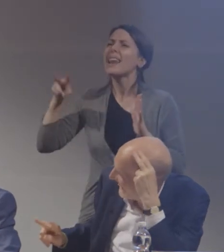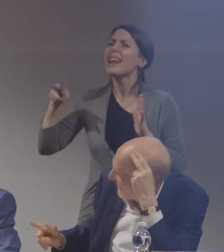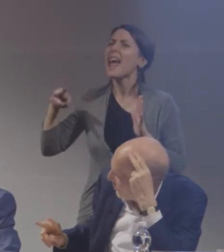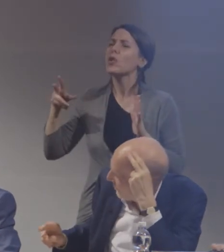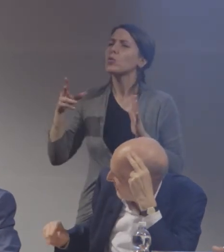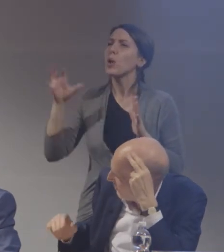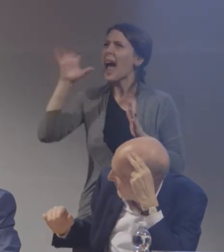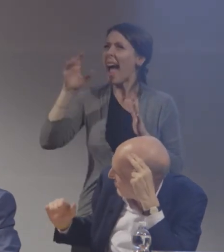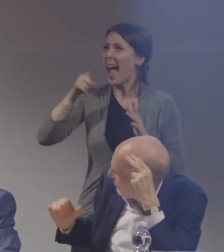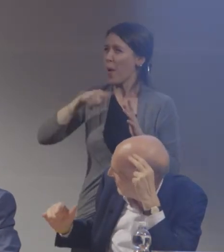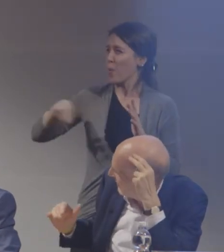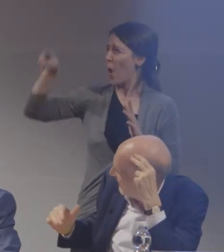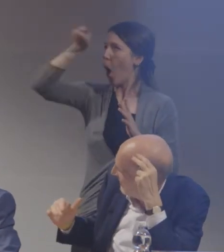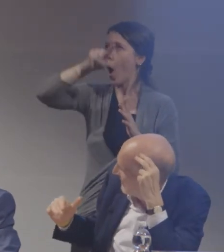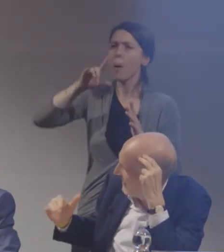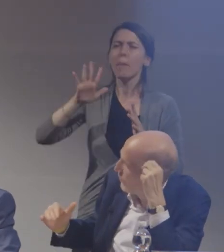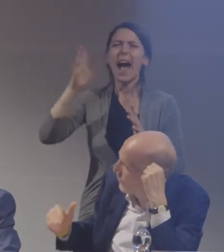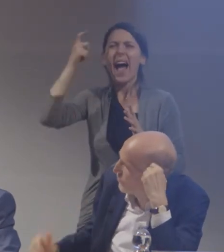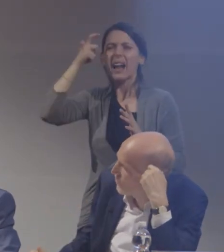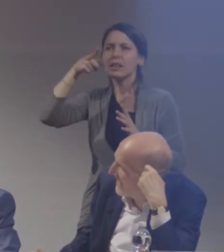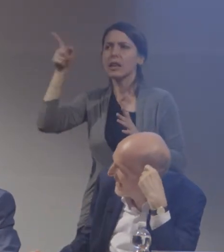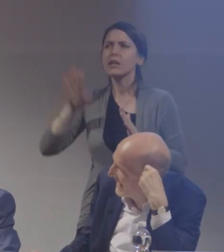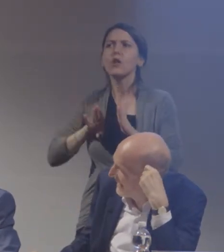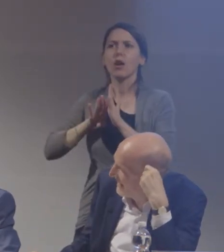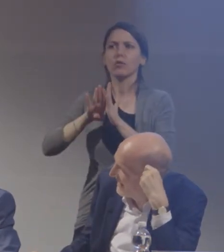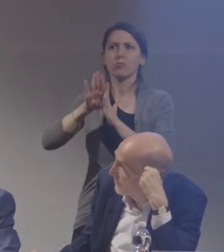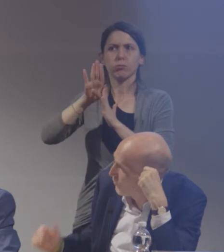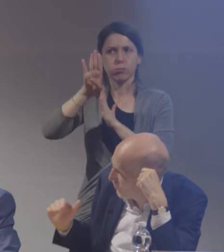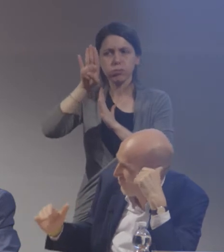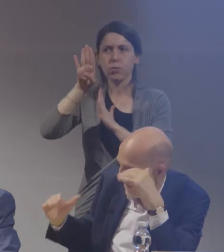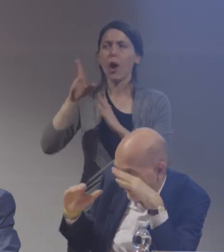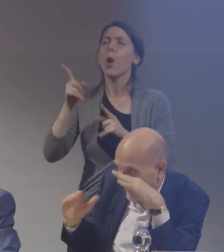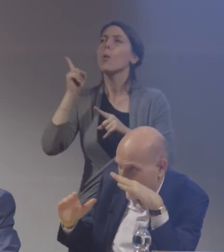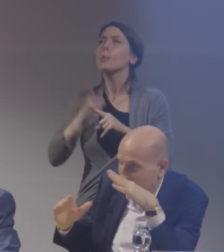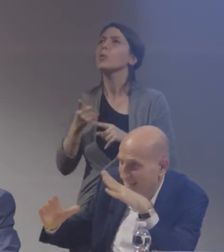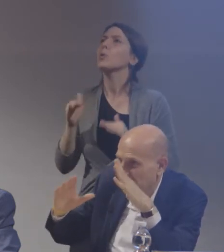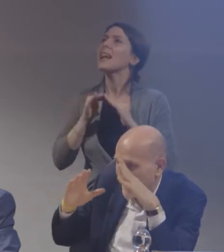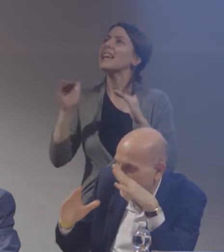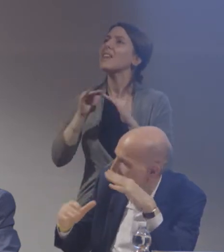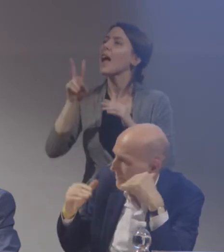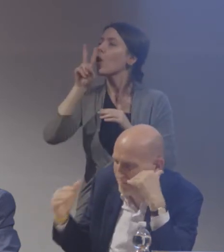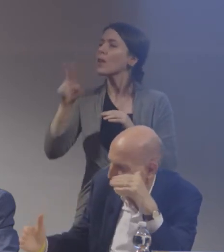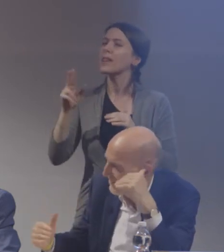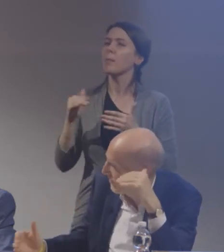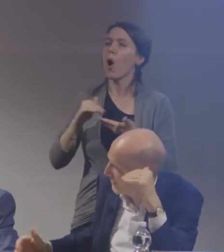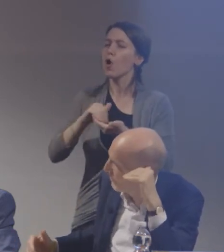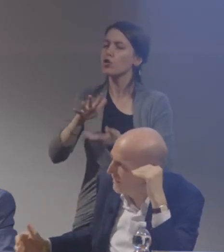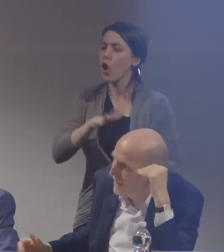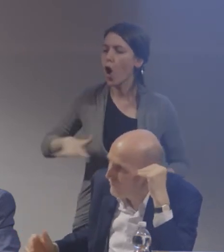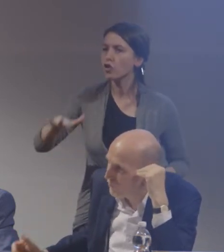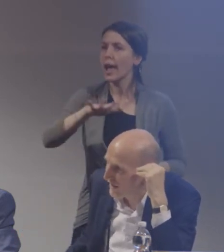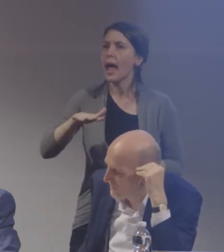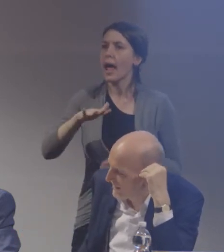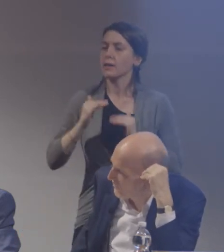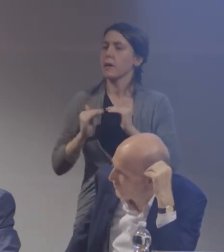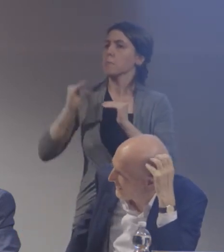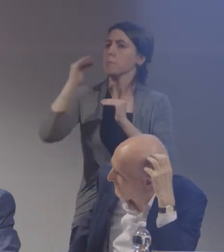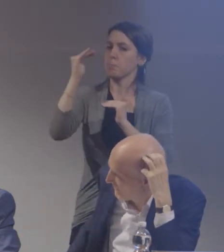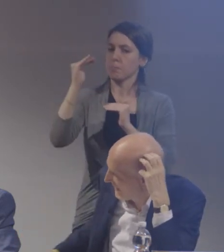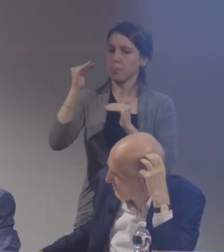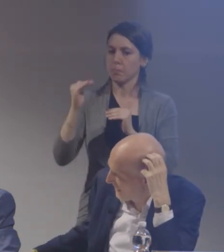realtà cresce col crescere del livello sociale e anche di istruzione, cioè capite la differenza, adesso la dico